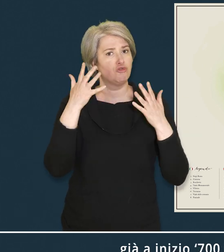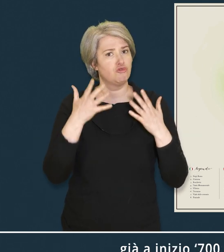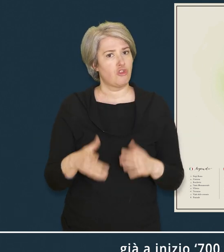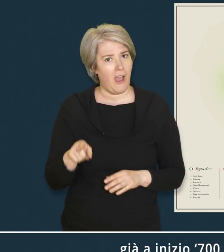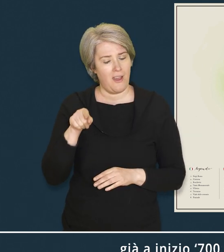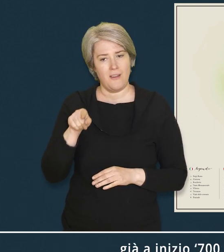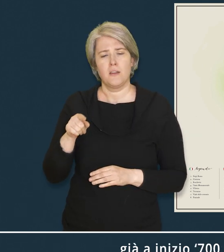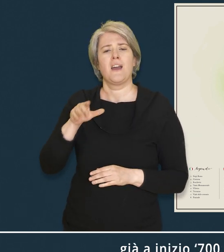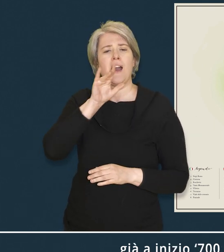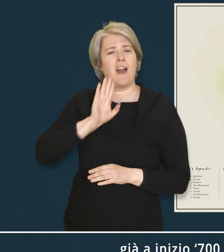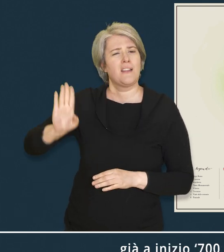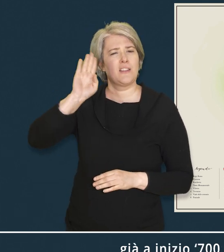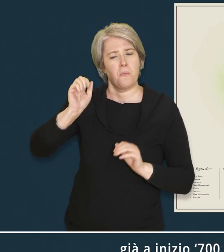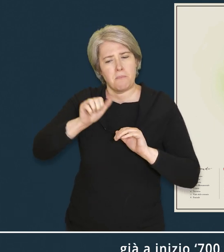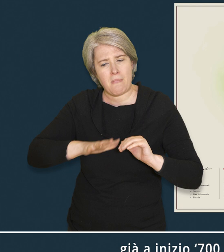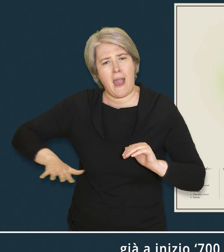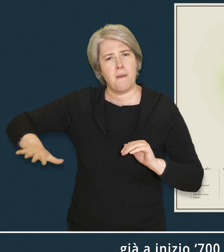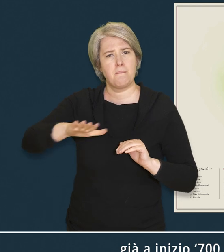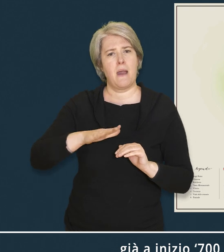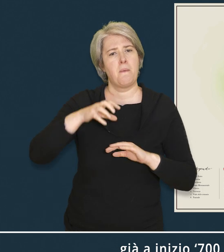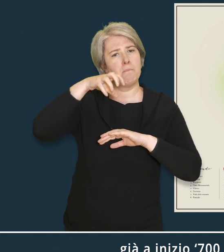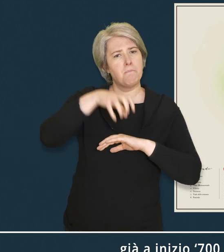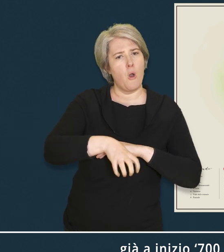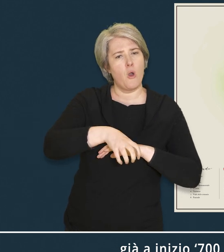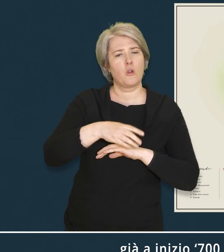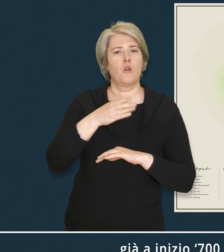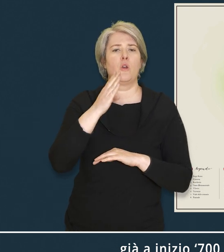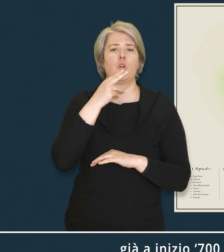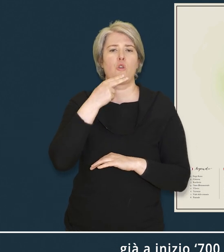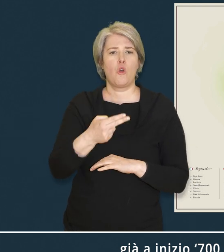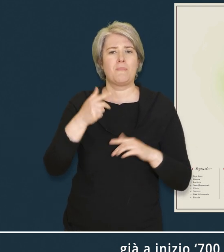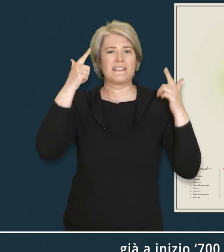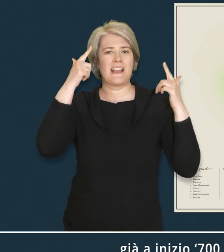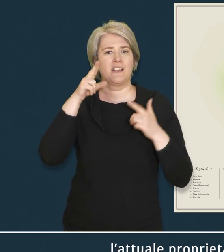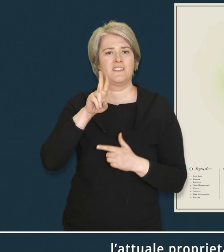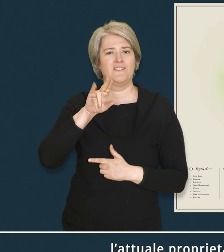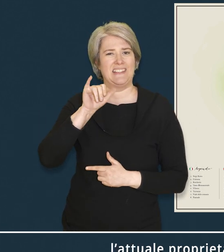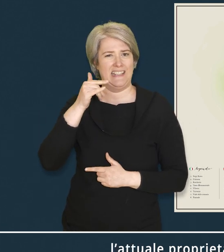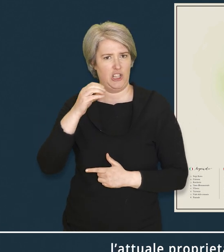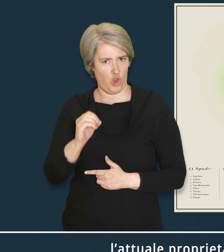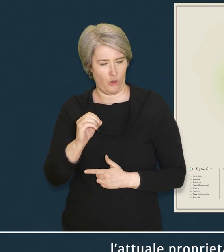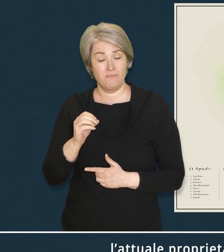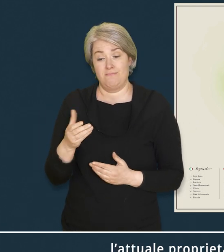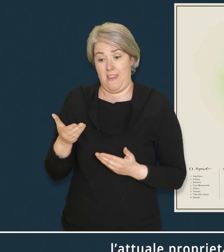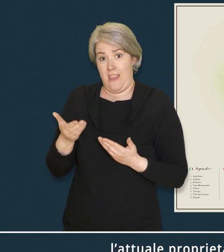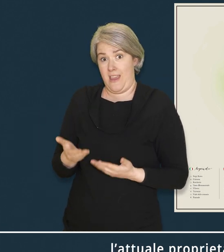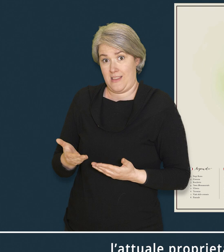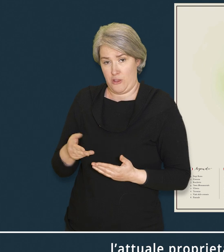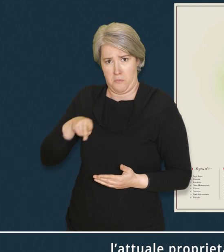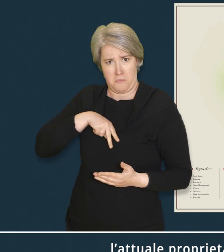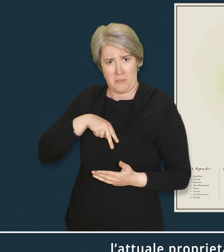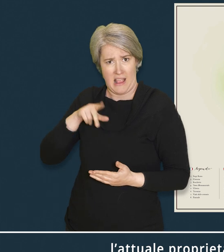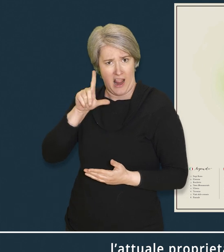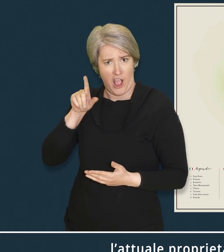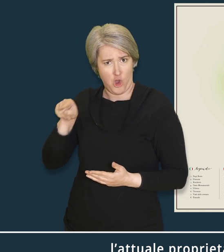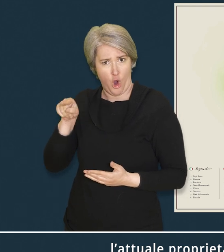Settecento, infatti, in un'antica mappa del borgo di San Vito, l'attuale proprietà dei